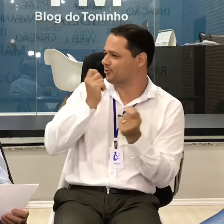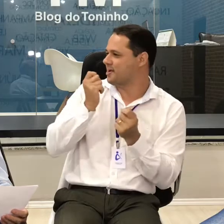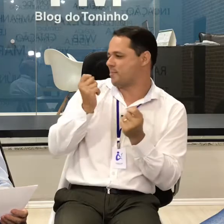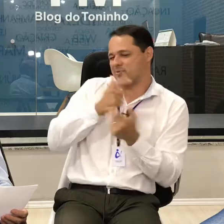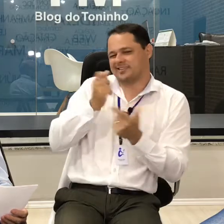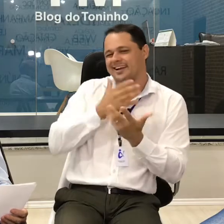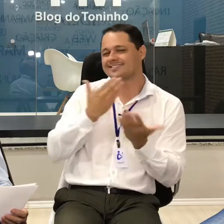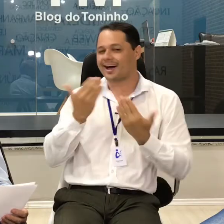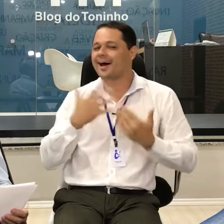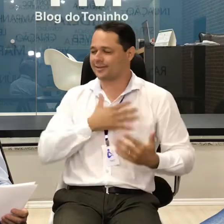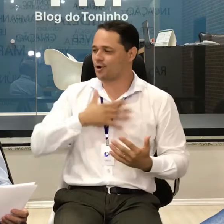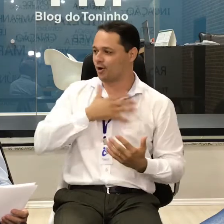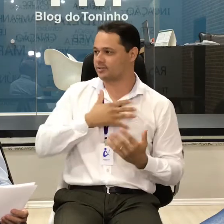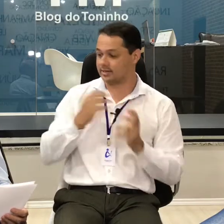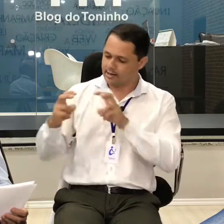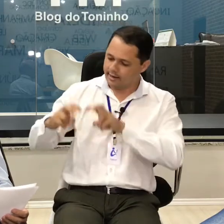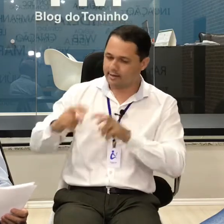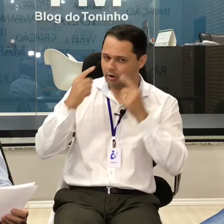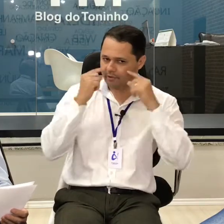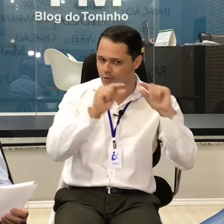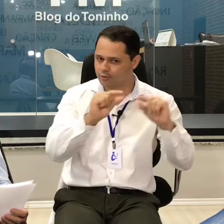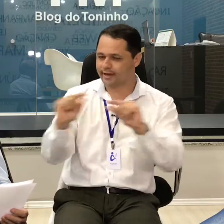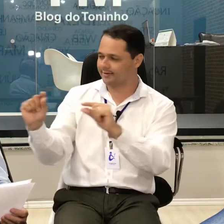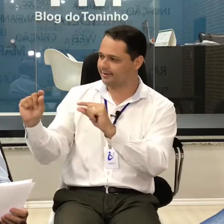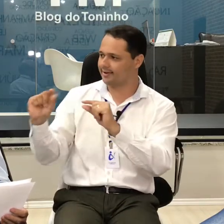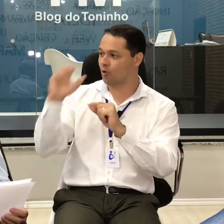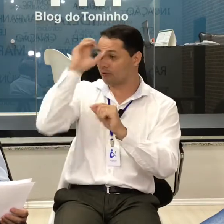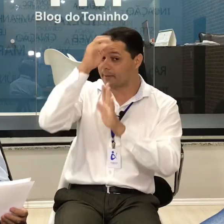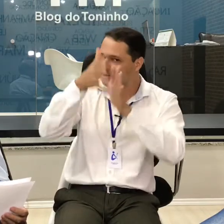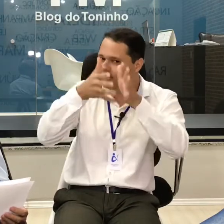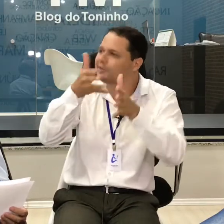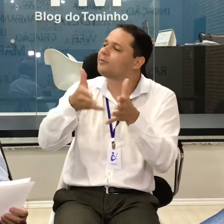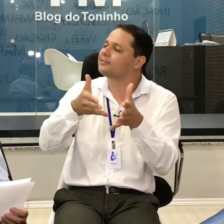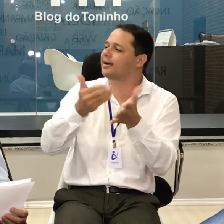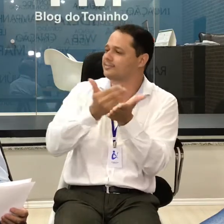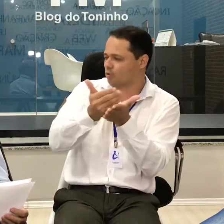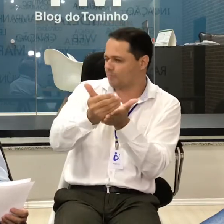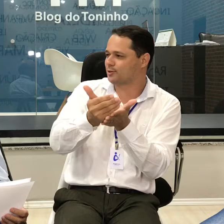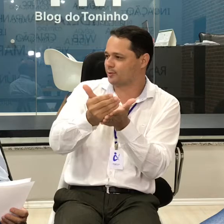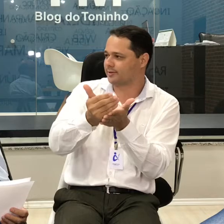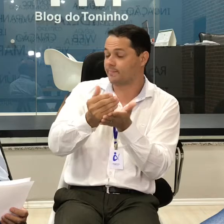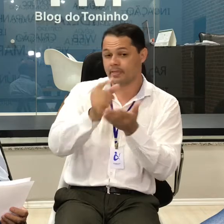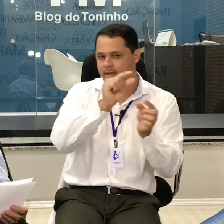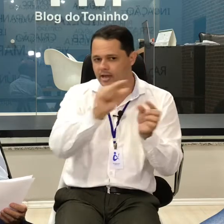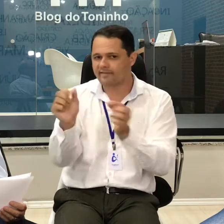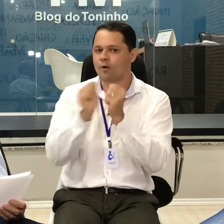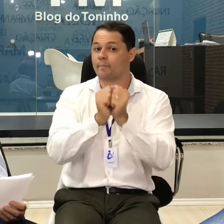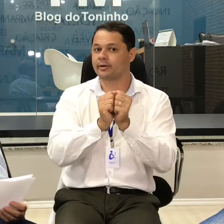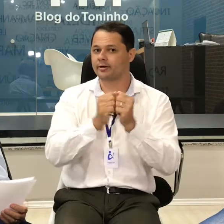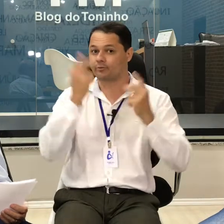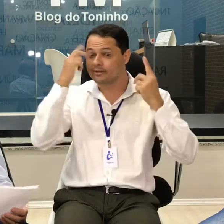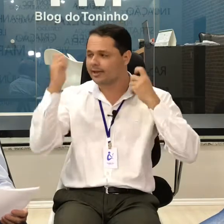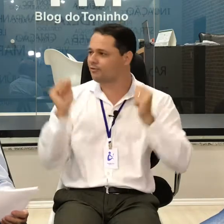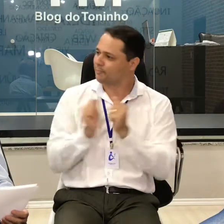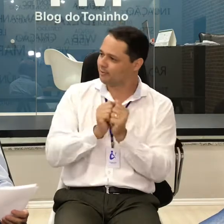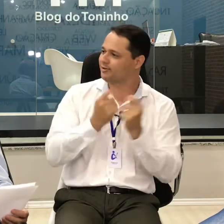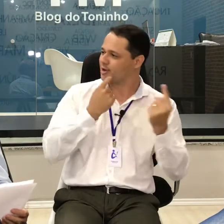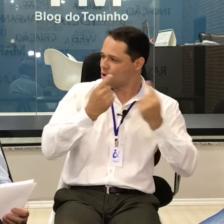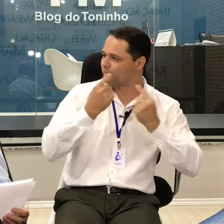uma coisa engraçada, ele gosta, então a pessoa consegue entender quando está aprendendo a língua de sinais, está no começo ainda. Ele vai acompanhando, entende, pode